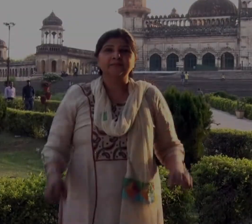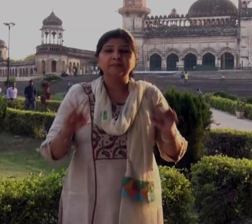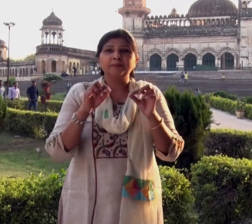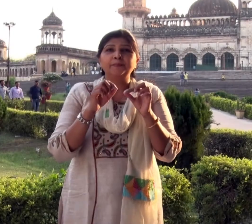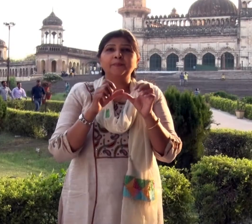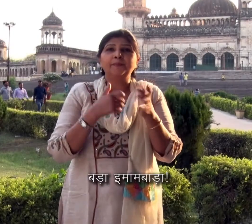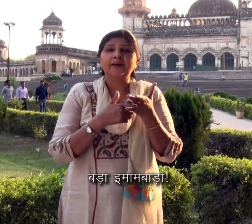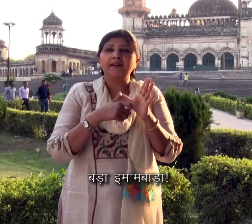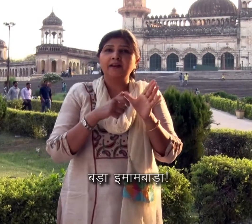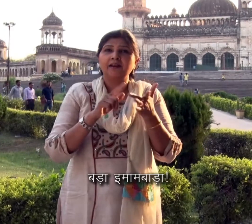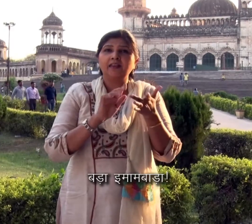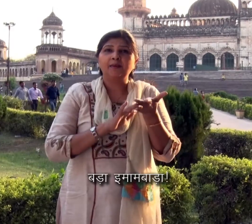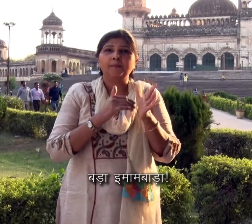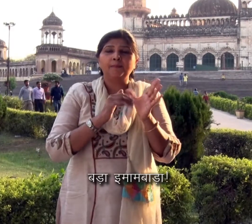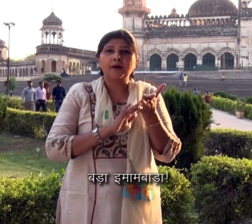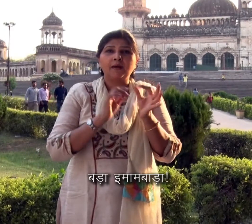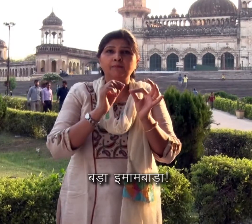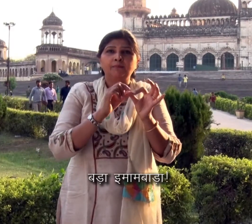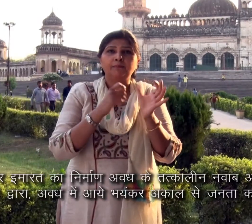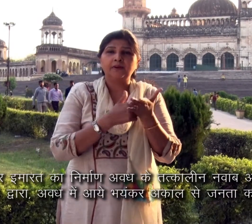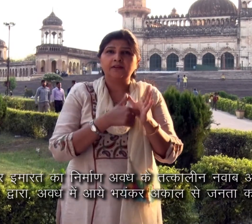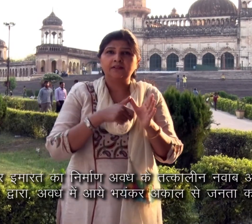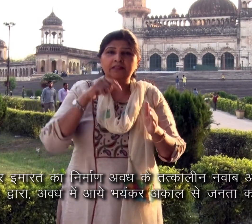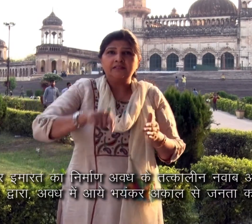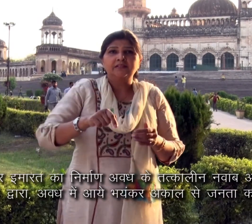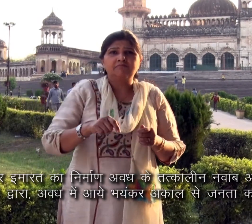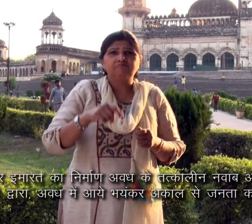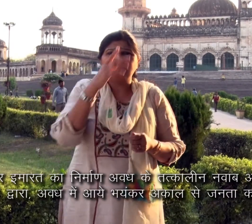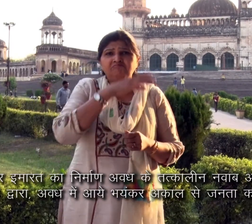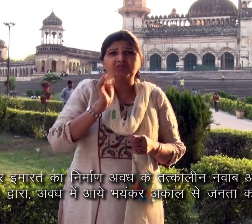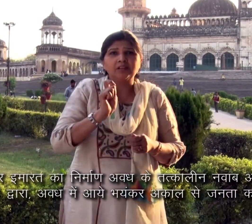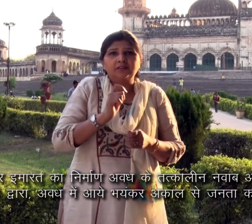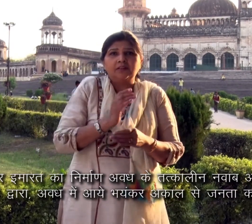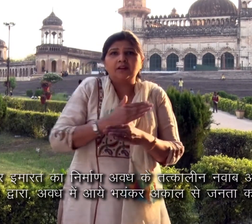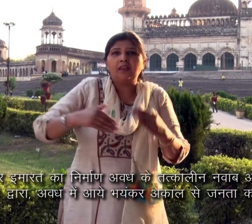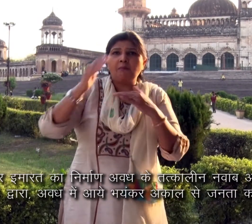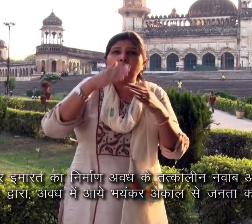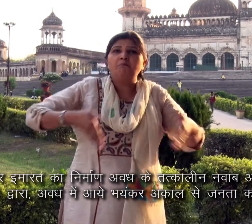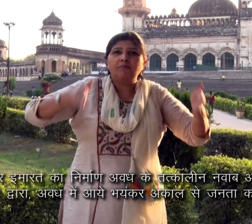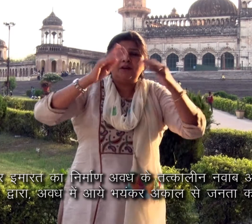बड़ा इमामबाड़ा। इस शानदार इमारत का निर्माण सन 1775 से